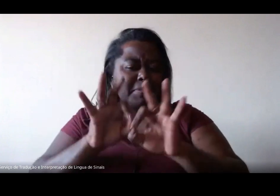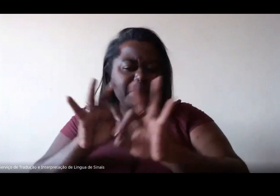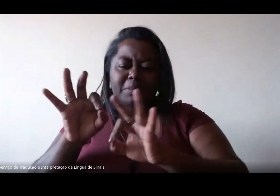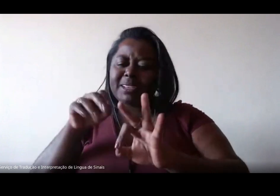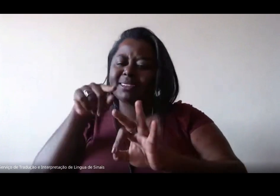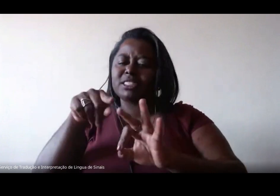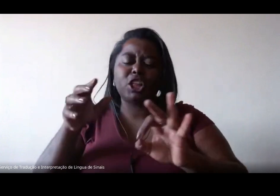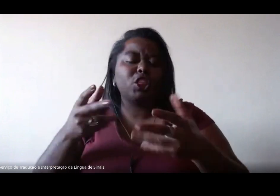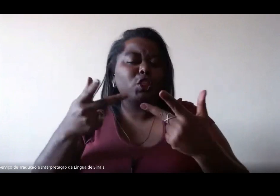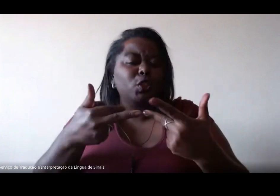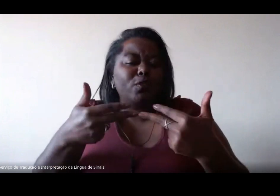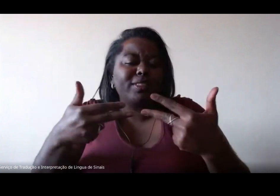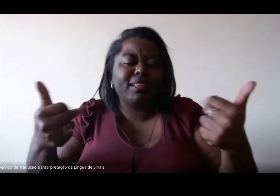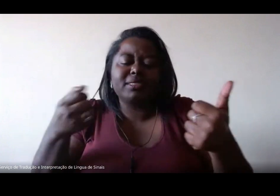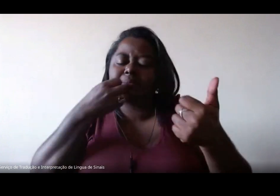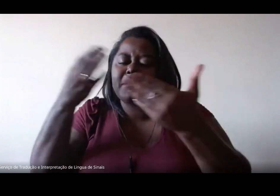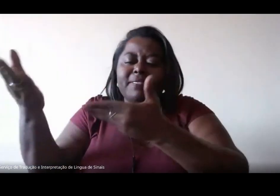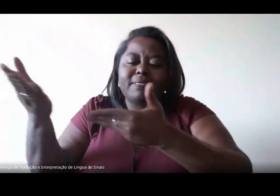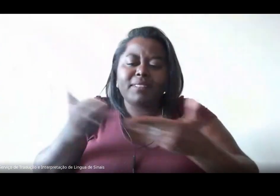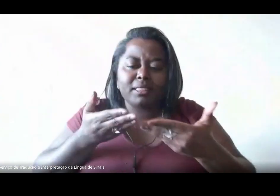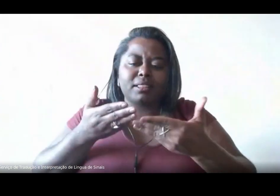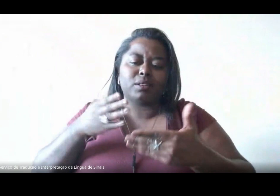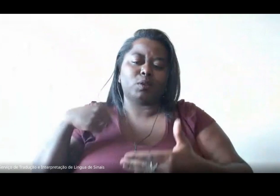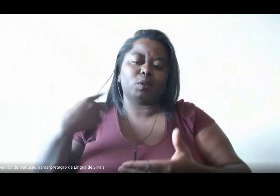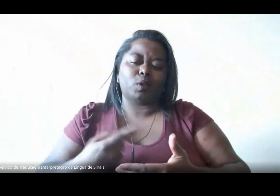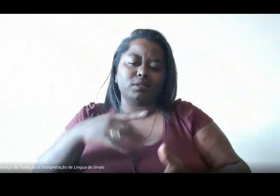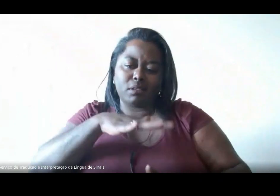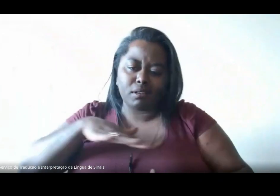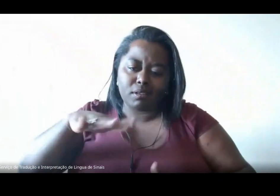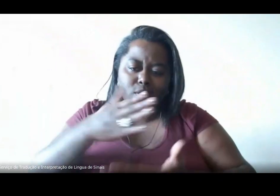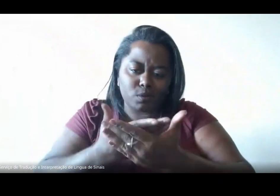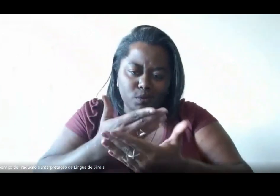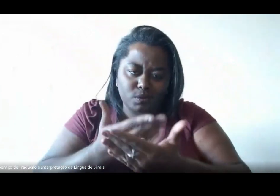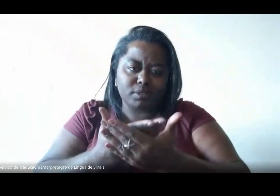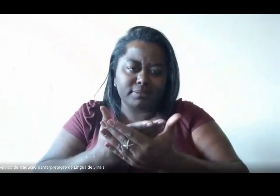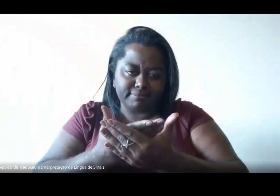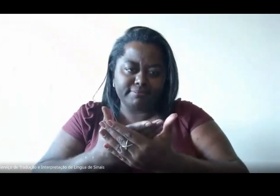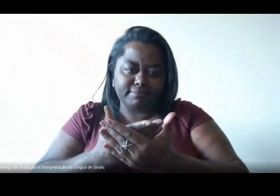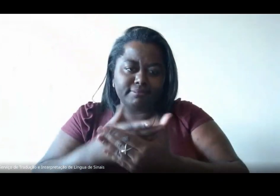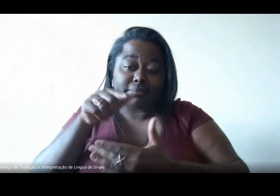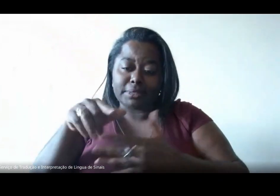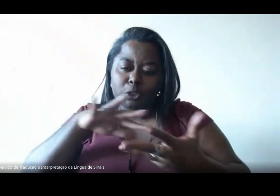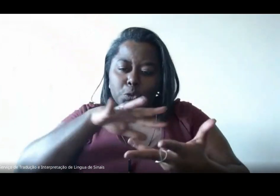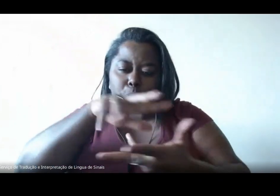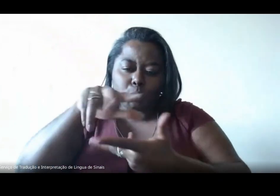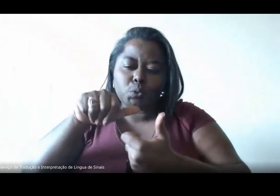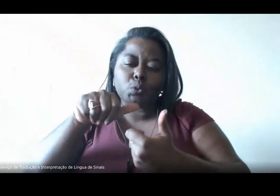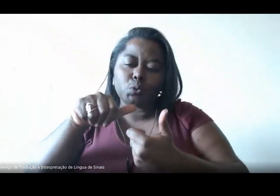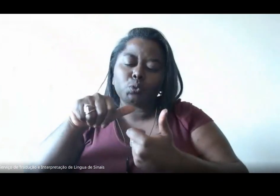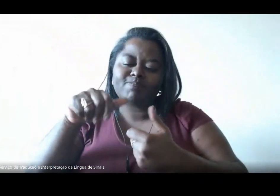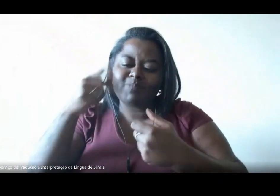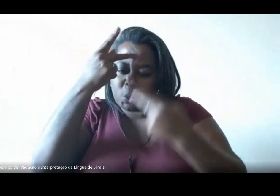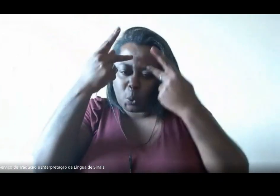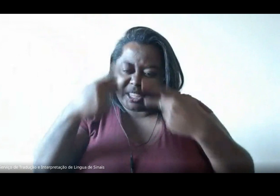Uma novidade, né? Tão bem-vinda no panorama de nossos estudos. Caso que nesse mundo egoísta em que a gente vive,